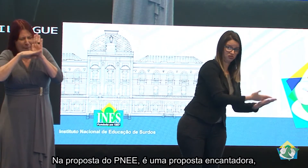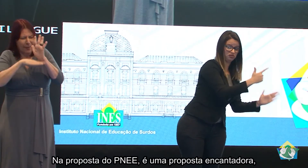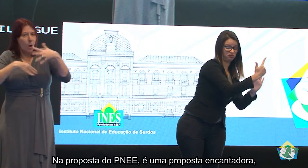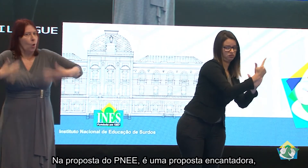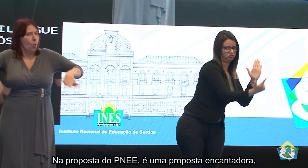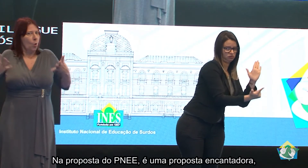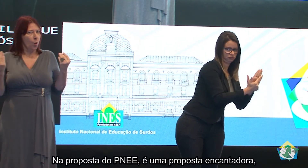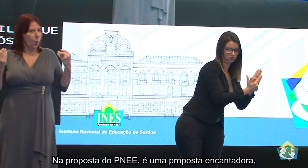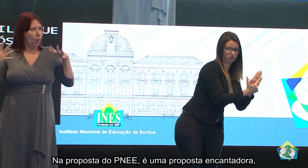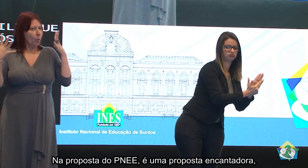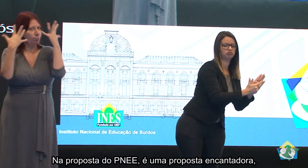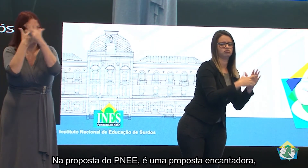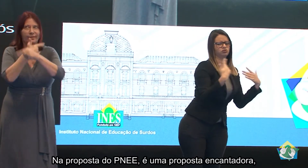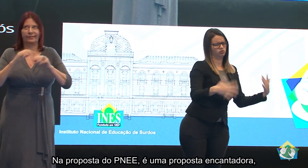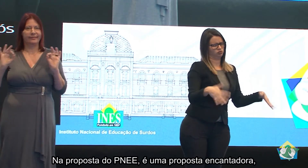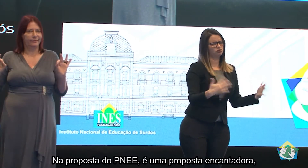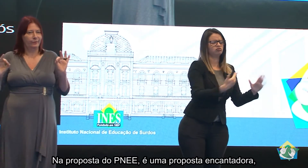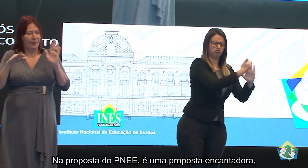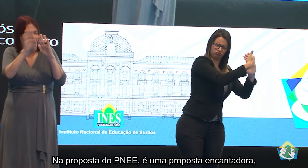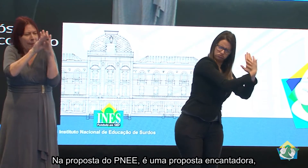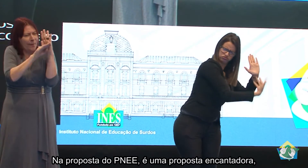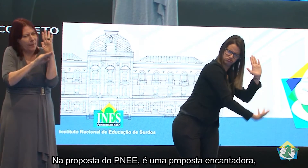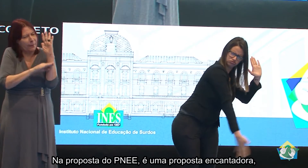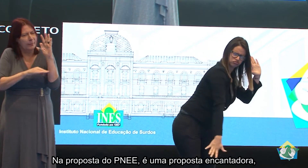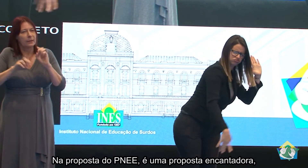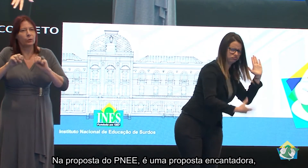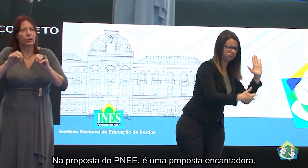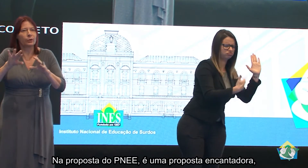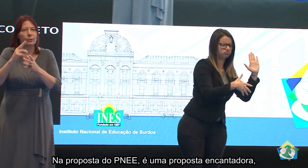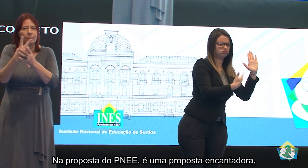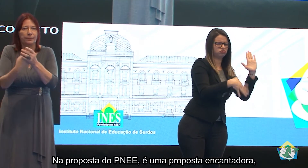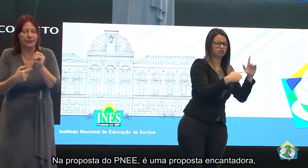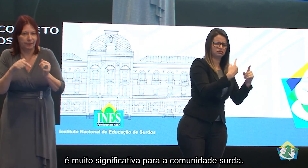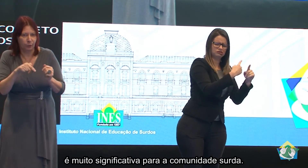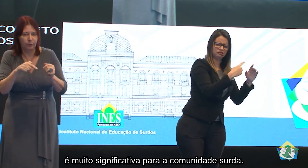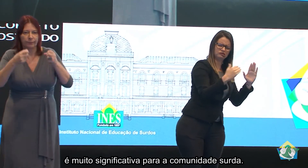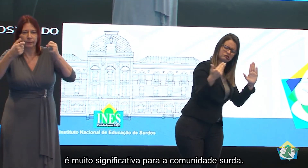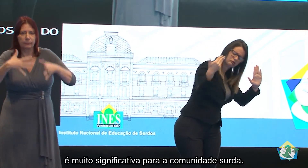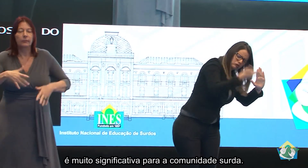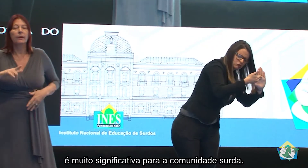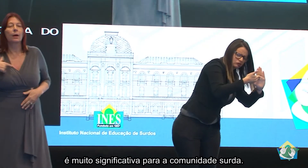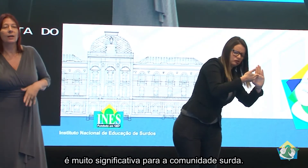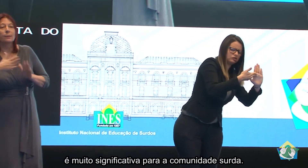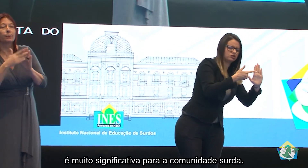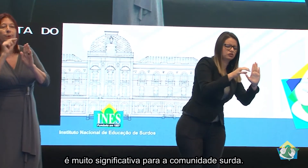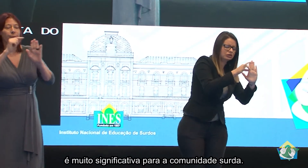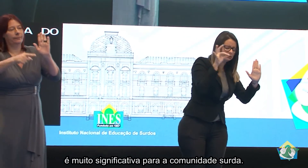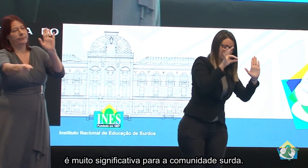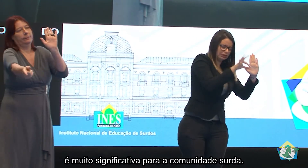Na proposta do PNE, é uma proposta encantadora, muito, muito